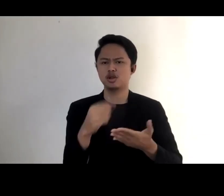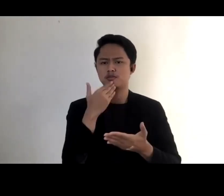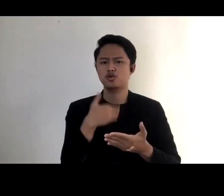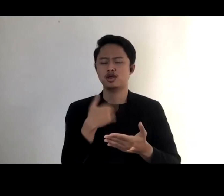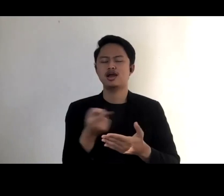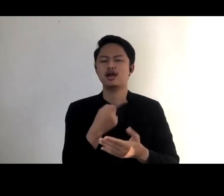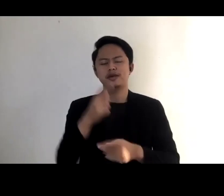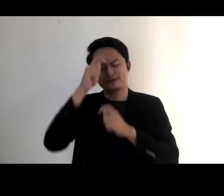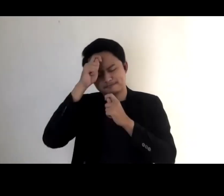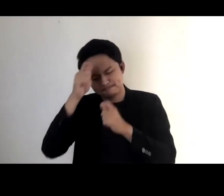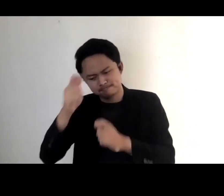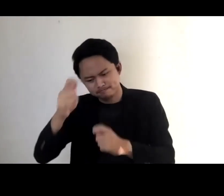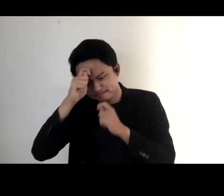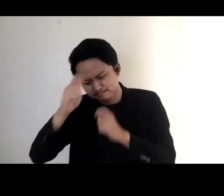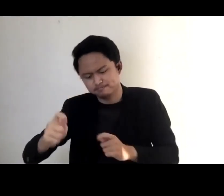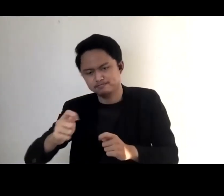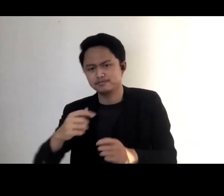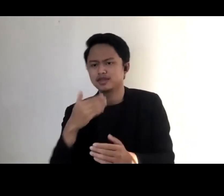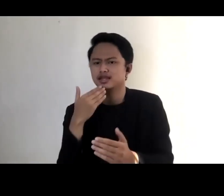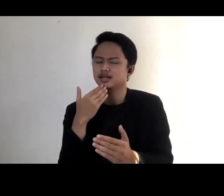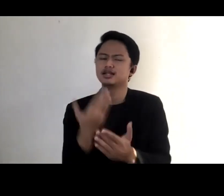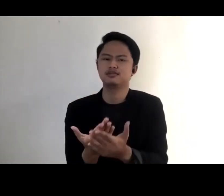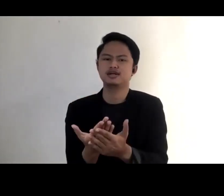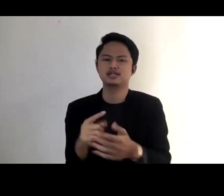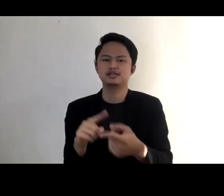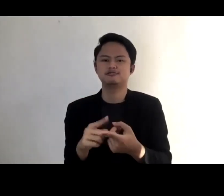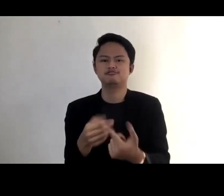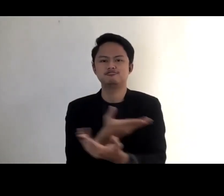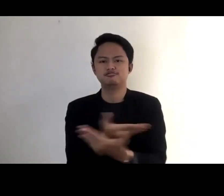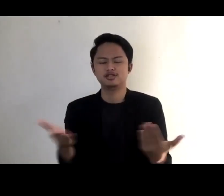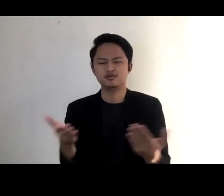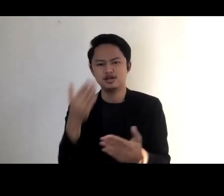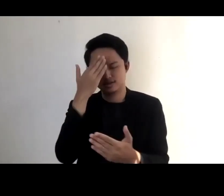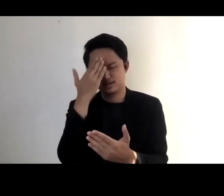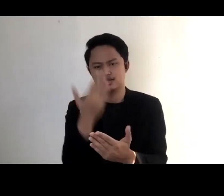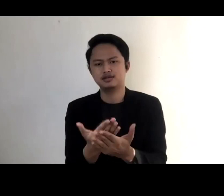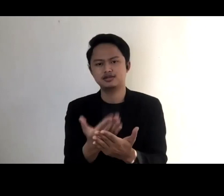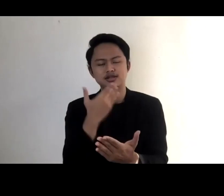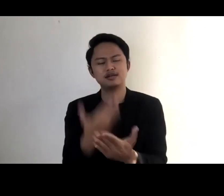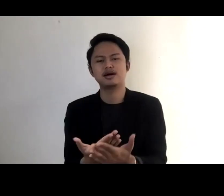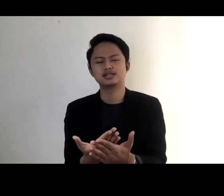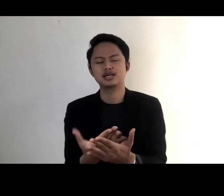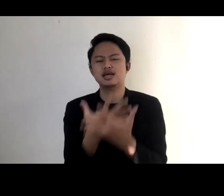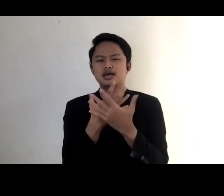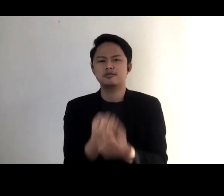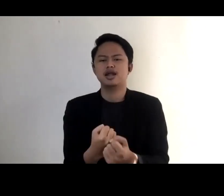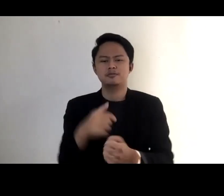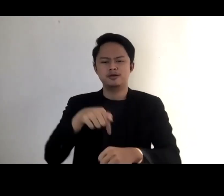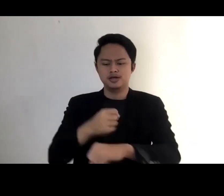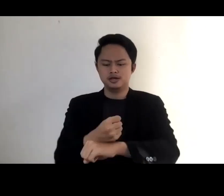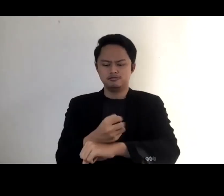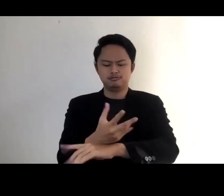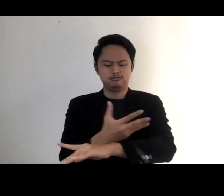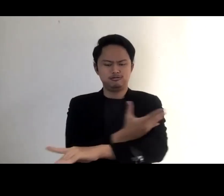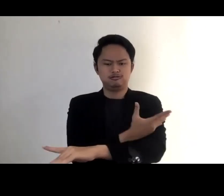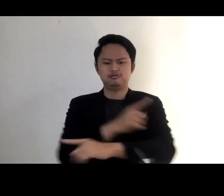sampaikan apresiasi dan terima kasih banyak kepada kawan-kawan Sayangi Tunas Cilik. Mudah-mudahan ini juga menginspirasi